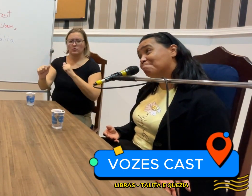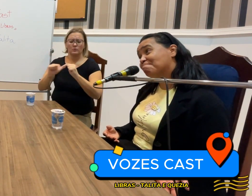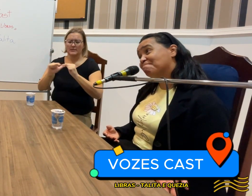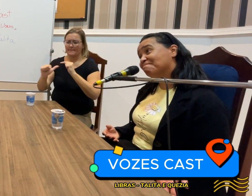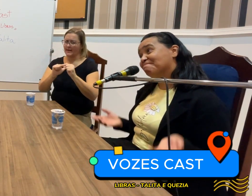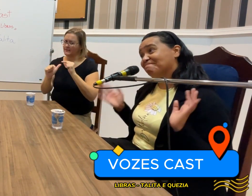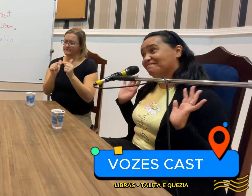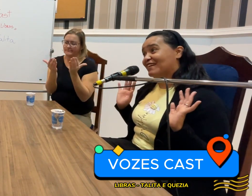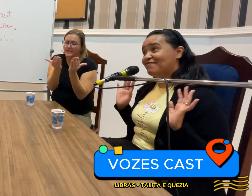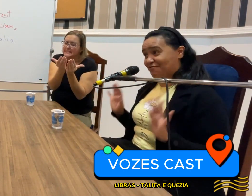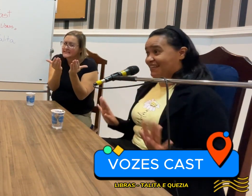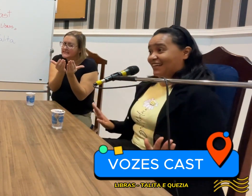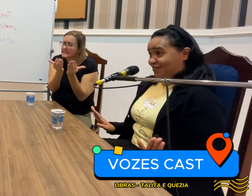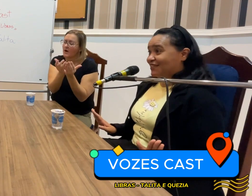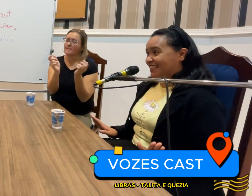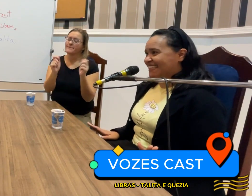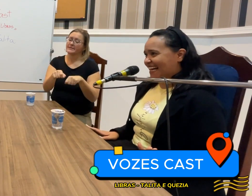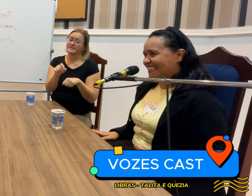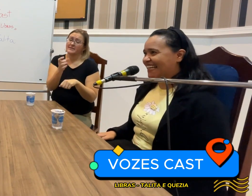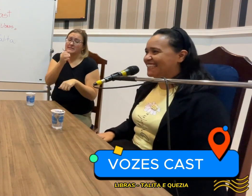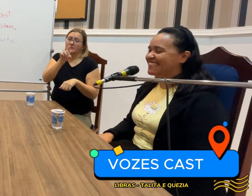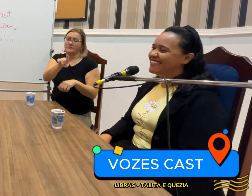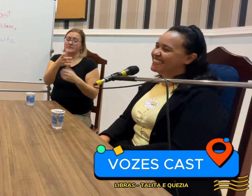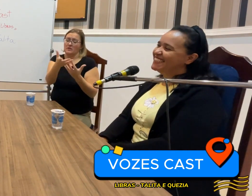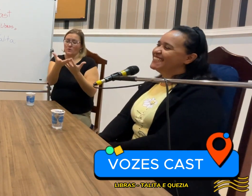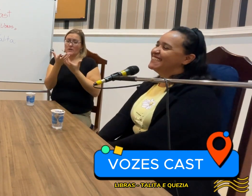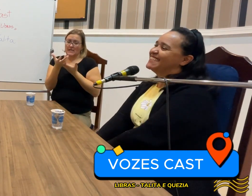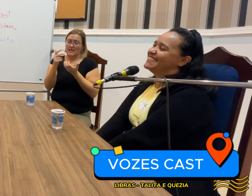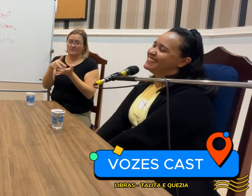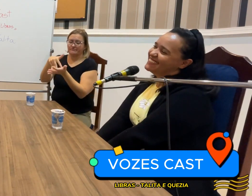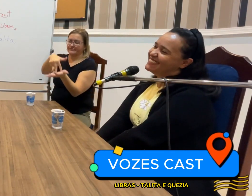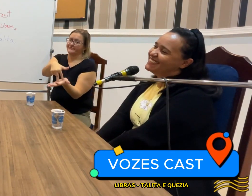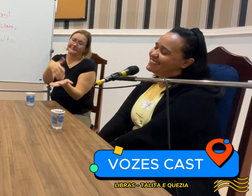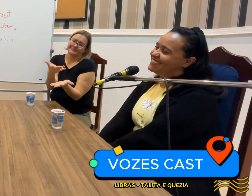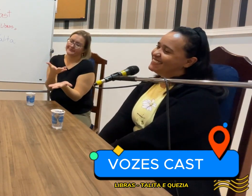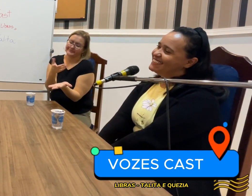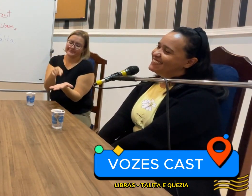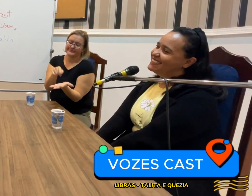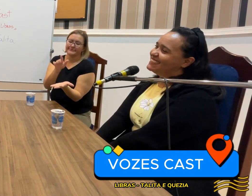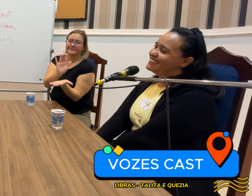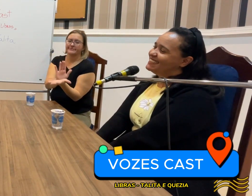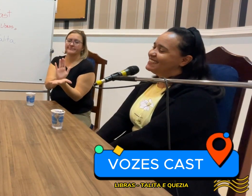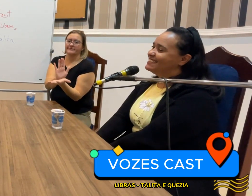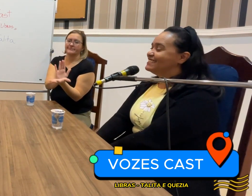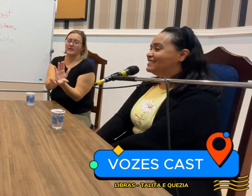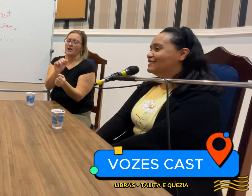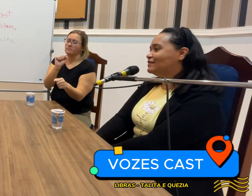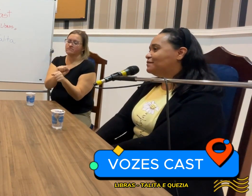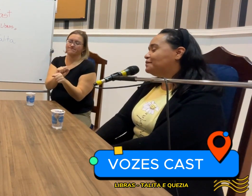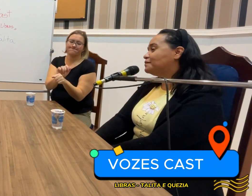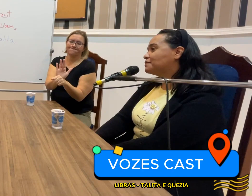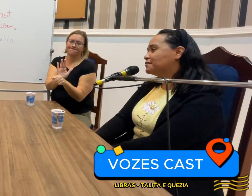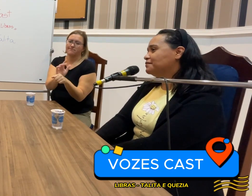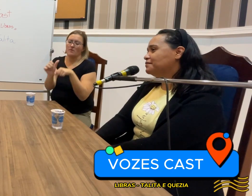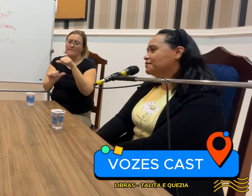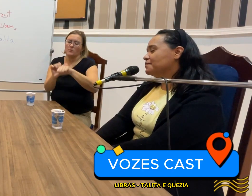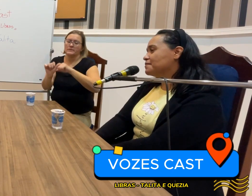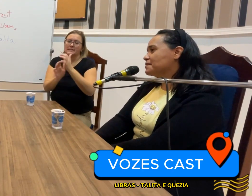dispuser, vai ficar do jeito que está, né? Exatamente. Fica do jeito que está. E